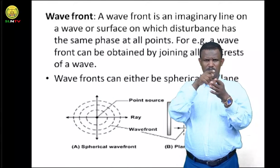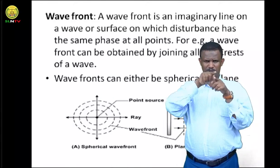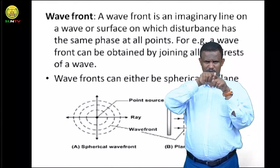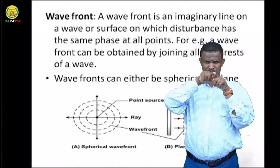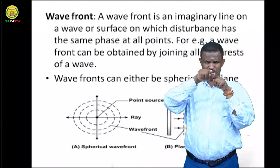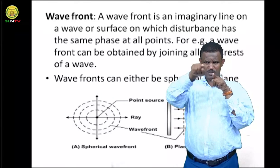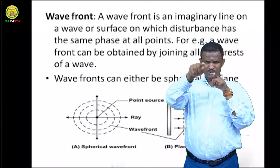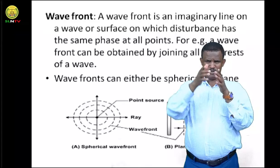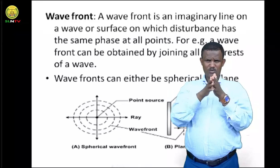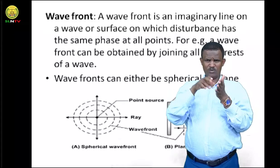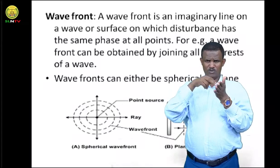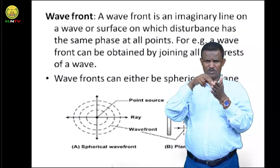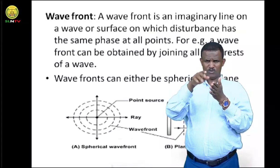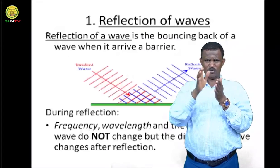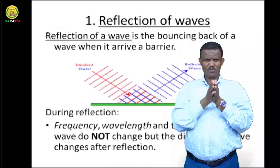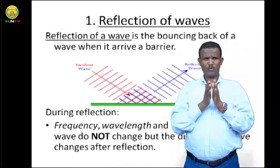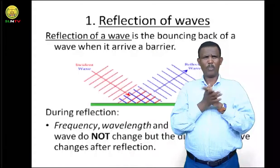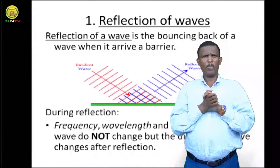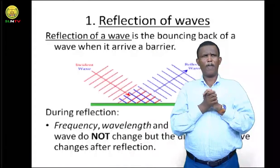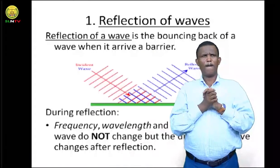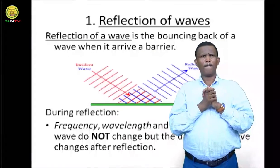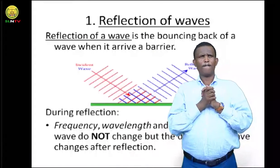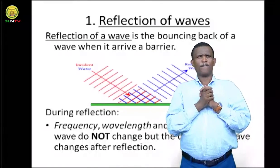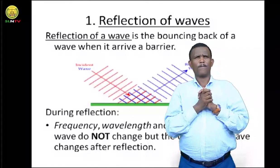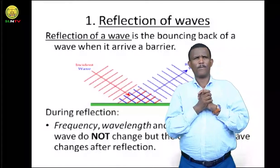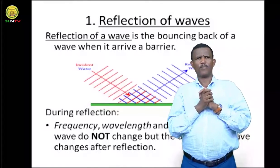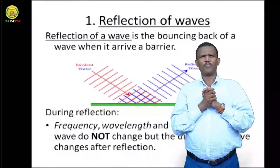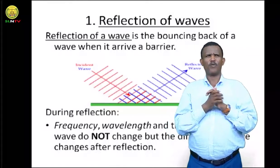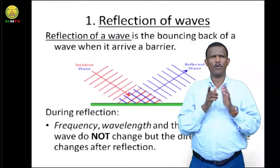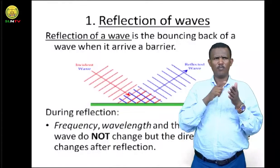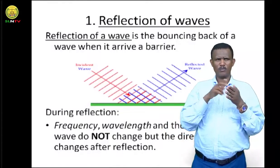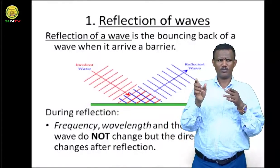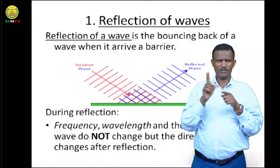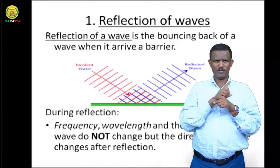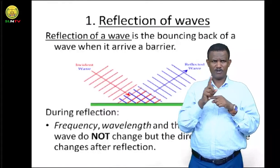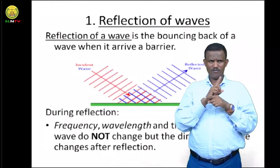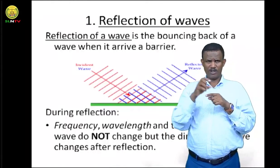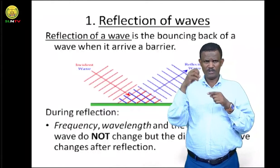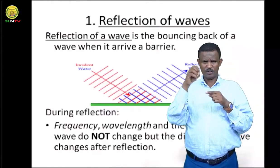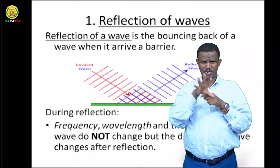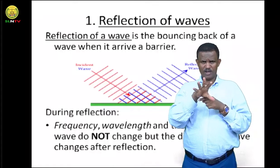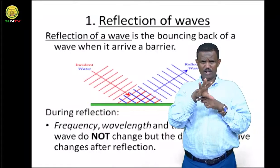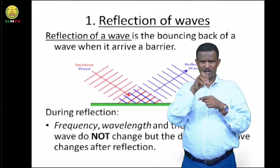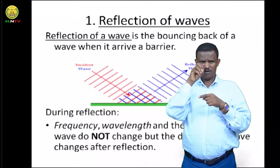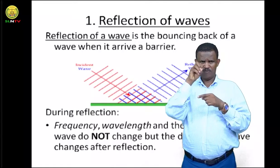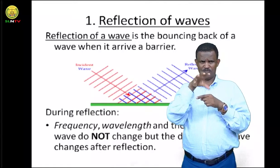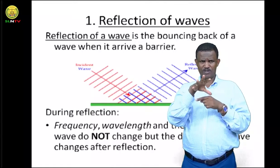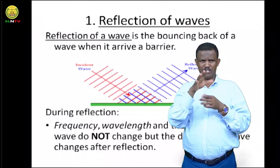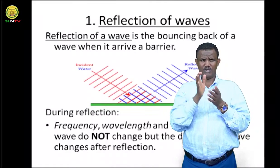labada sawir baynu isticmaali waxa properties ka daba koobaad markaynu nimaadno waxa la yiraahdaa